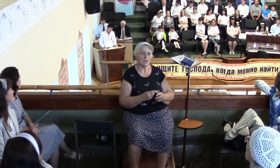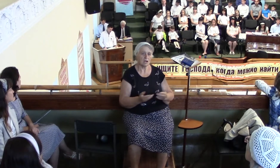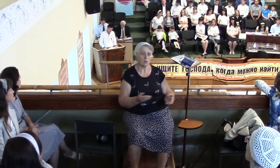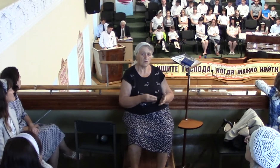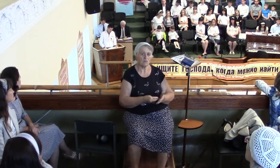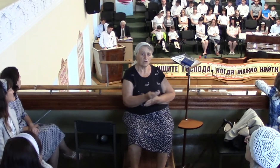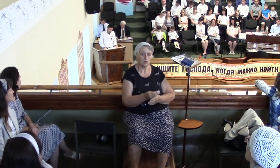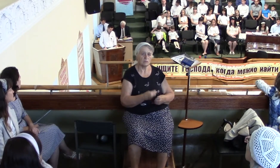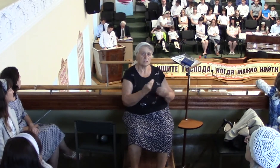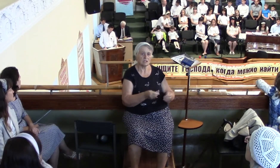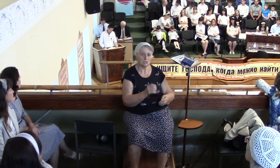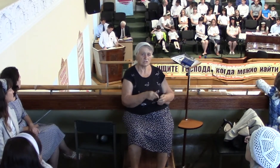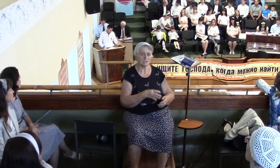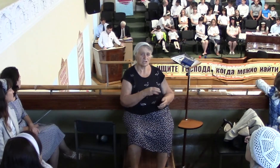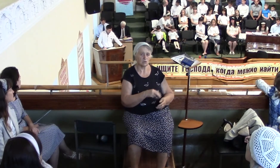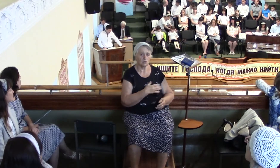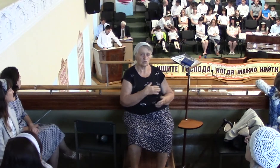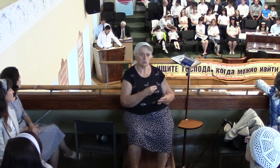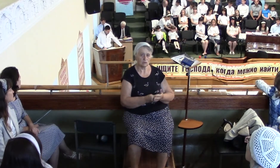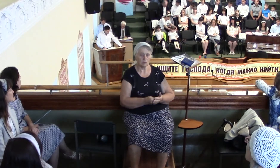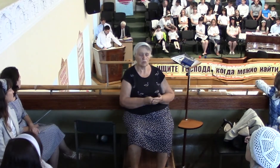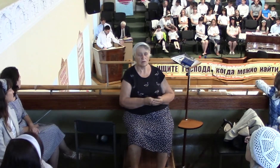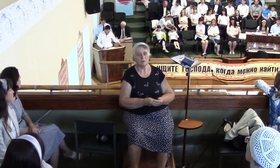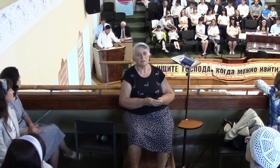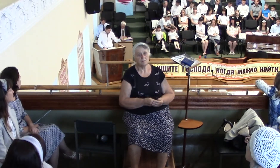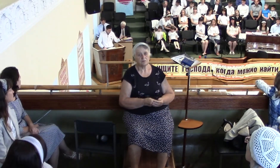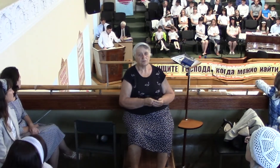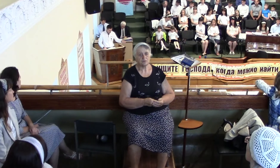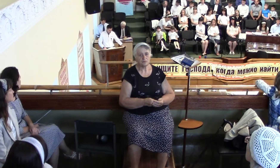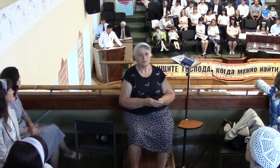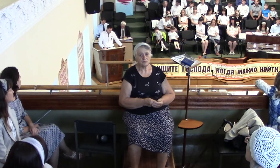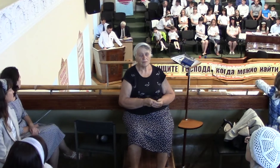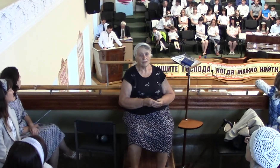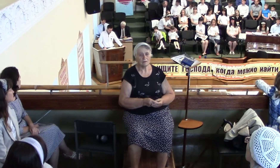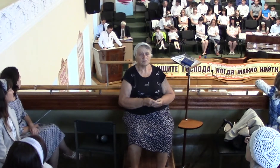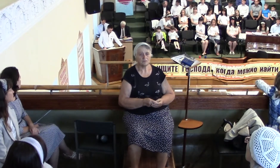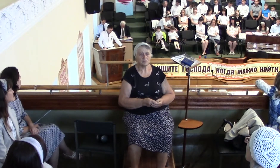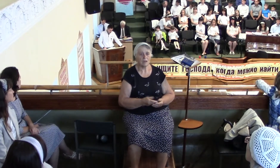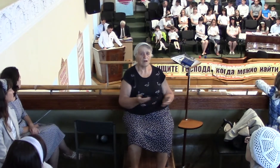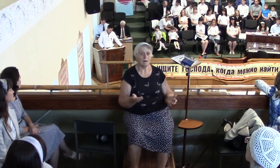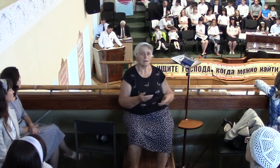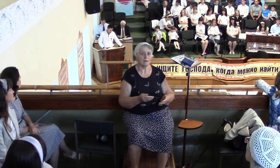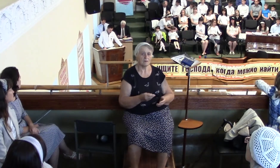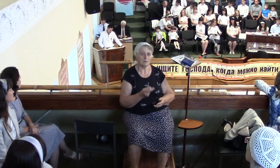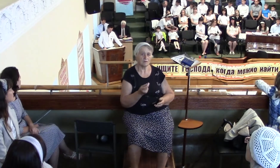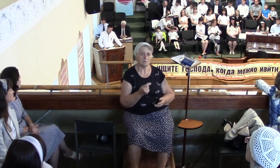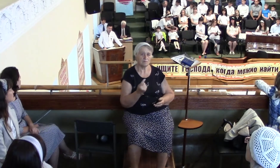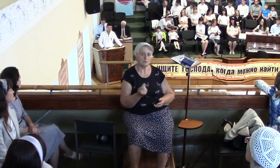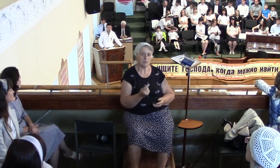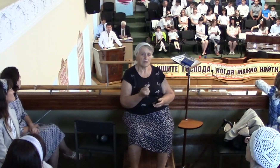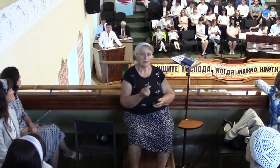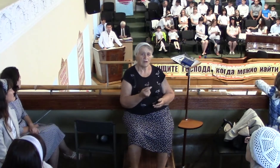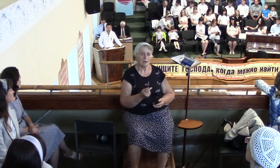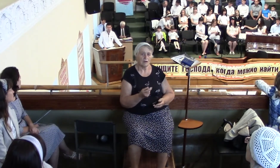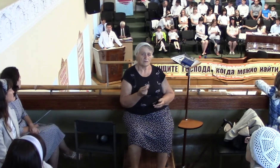свою?» Мы начнем с последнего, со второго вопроса. А какой же выкуп даст человек